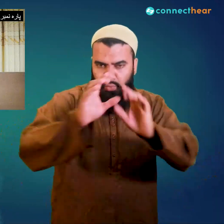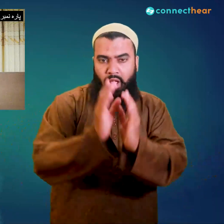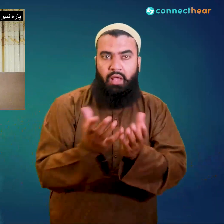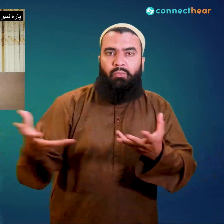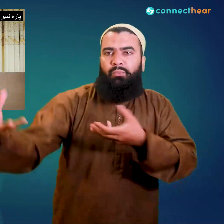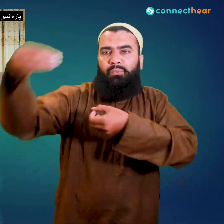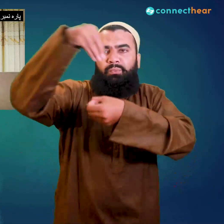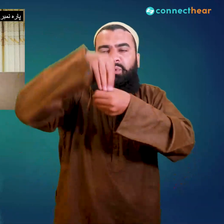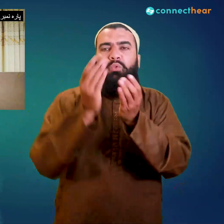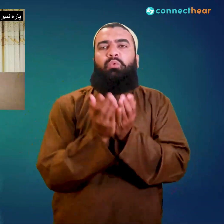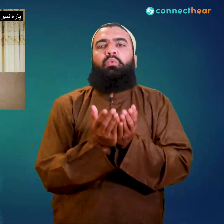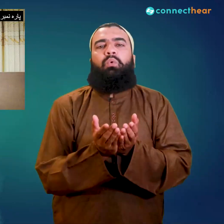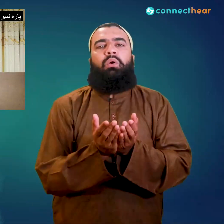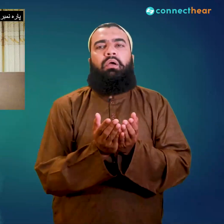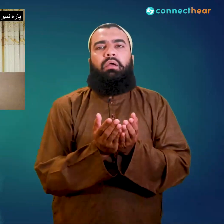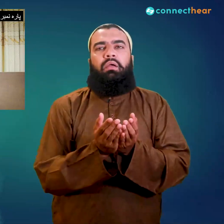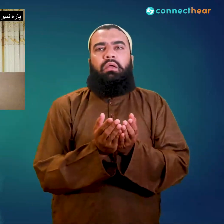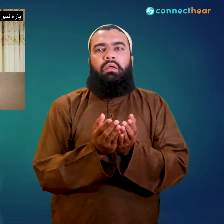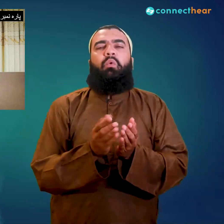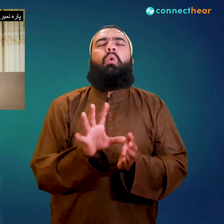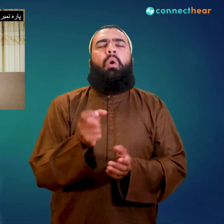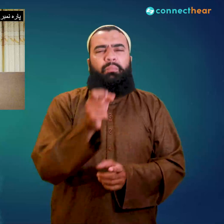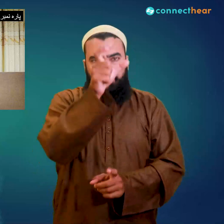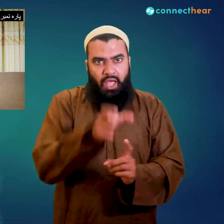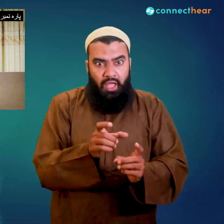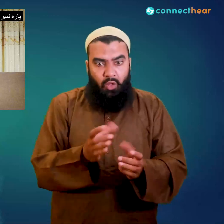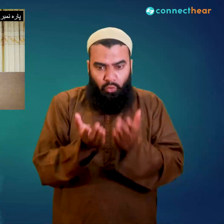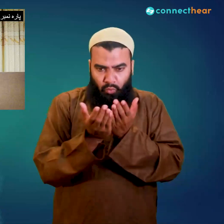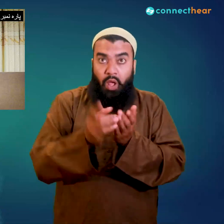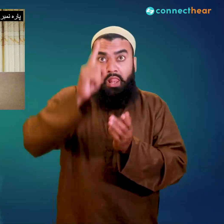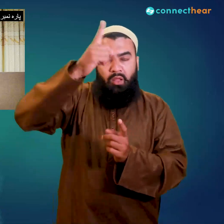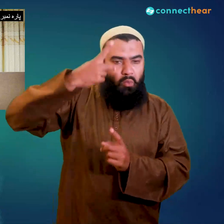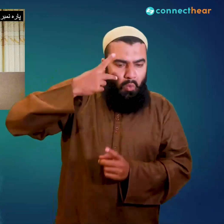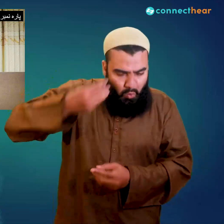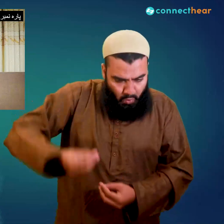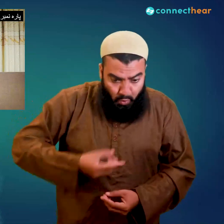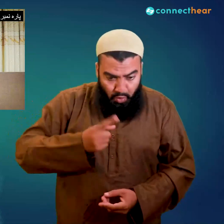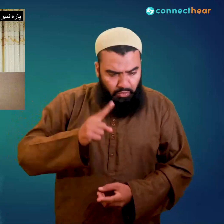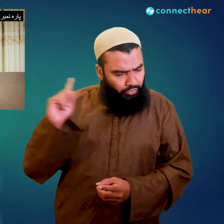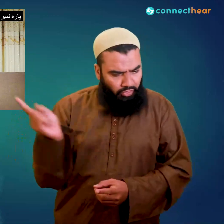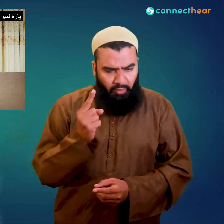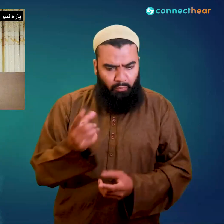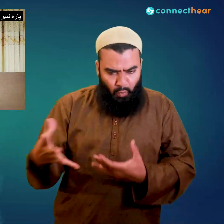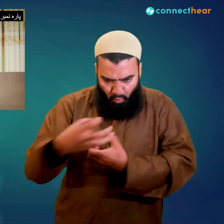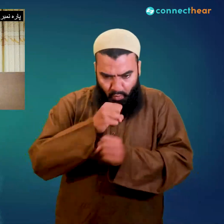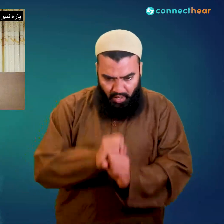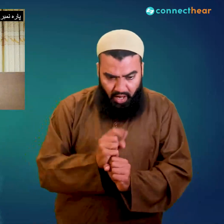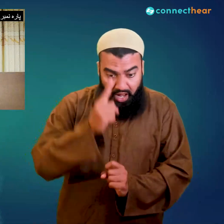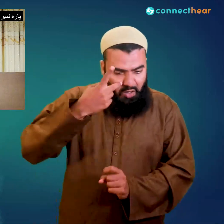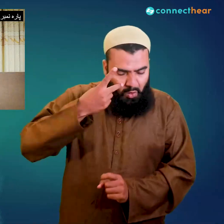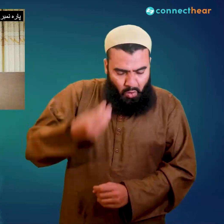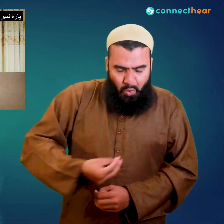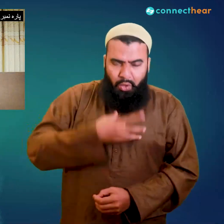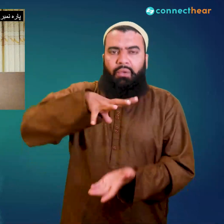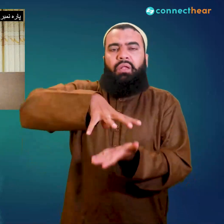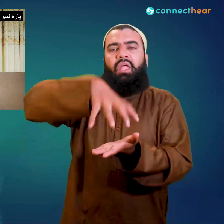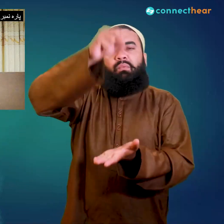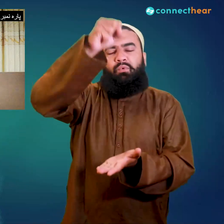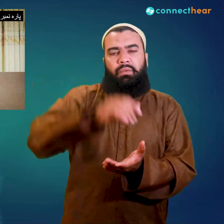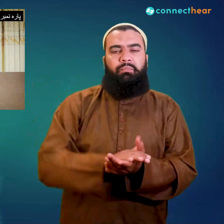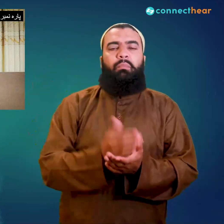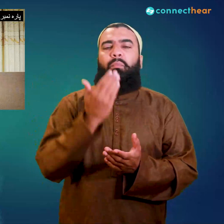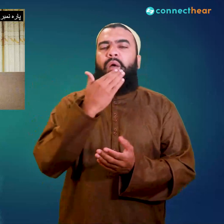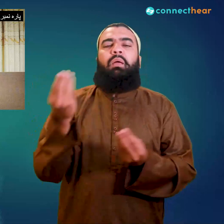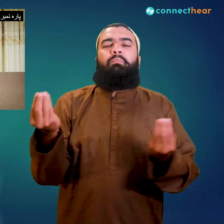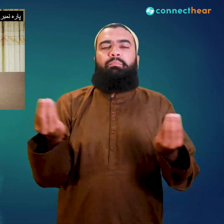لیے بھی مانگا جائے تو اللہ رب العزت اس دعا کو قبول فرماتے ہیں۔ تو فرمایا کہ عاجزی انکساری، اللہ کی حمد و ثنا،